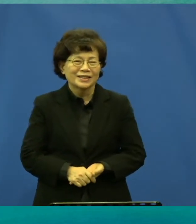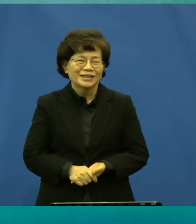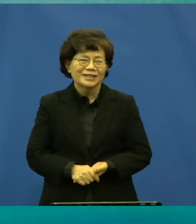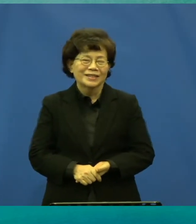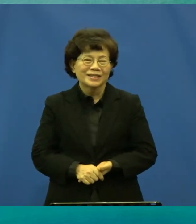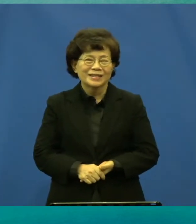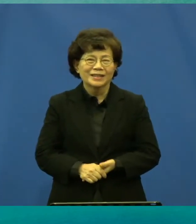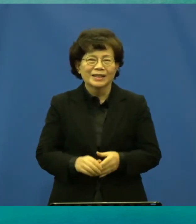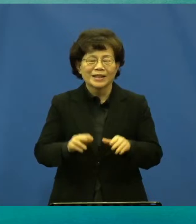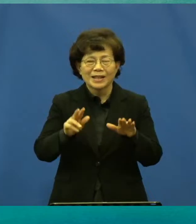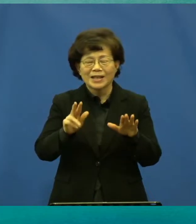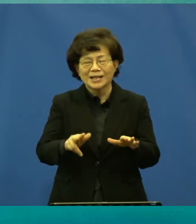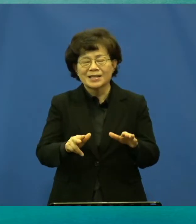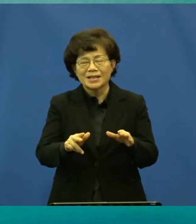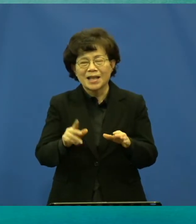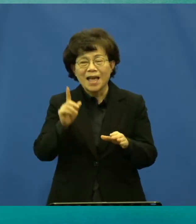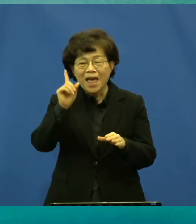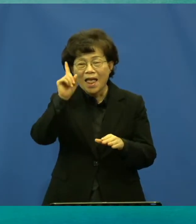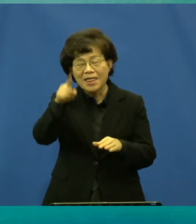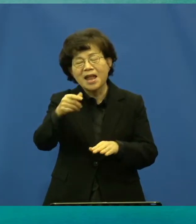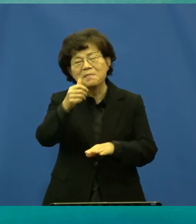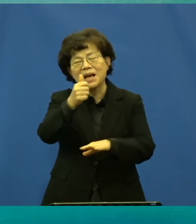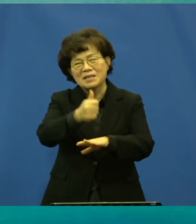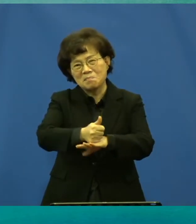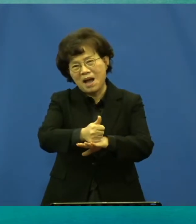이제 벌써 끝날 때가 됐네요.